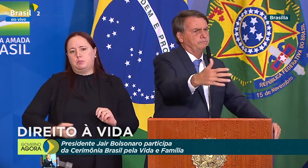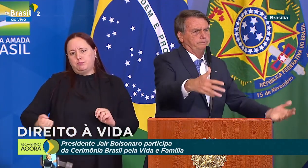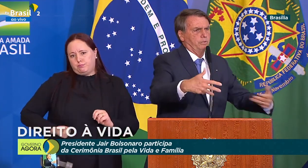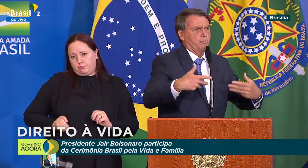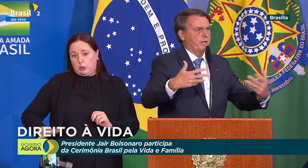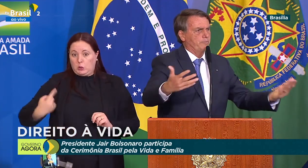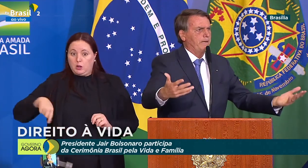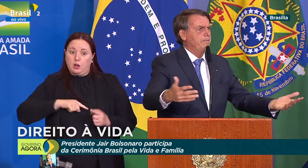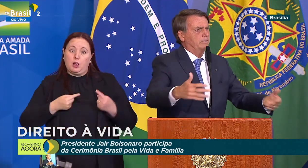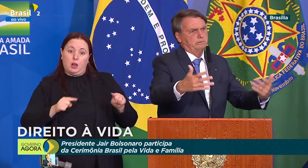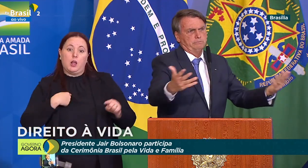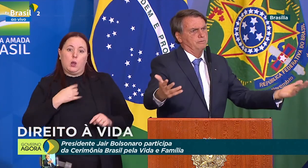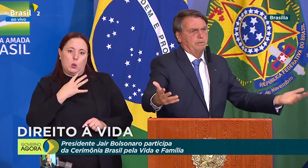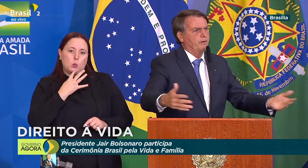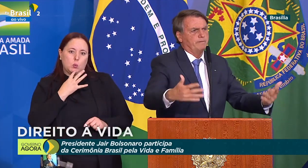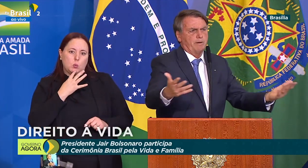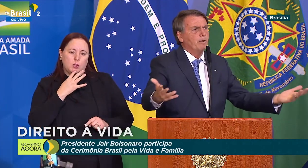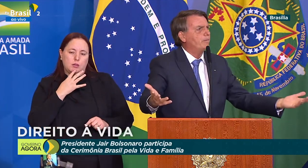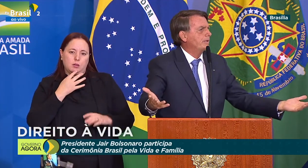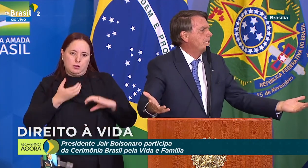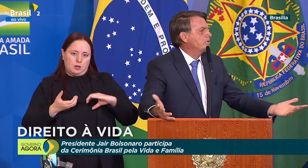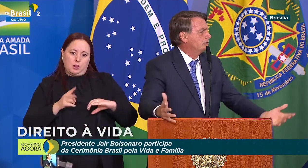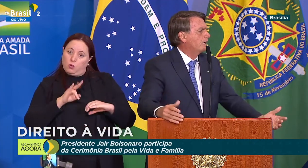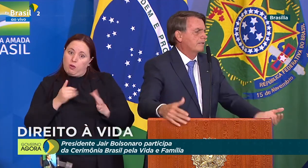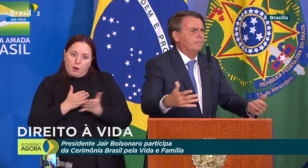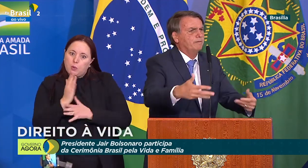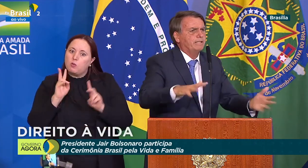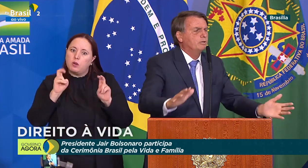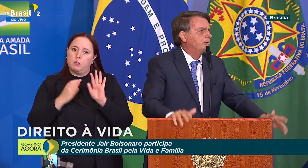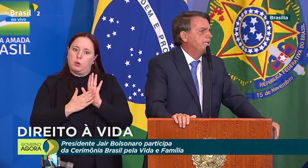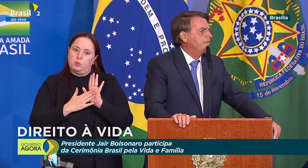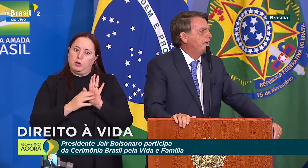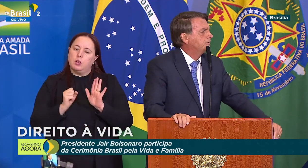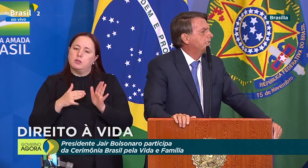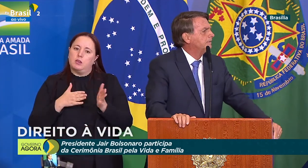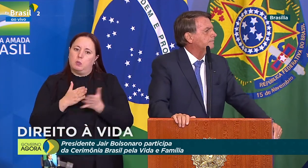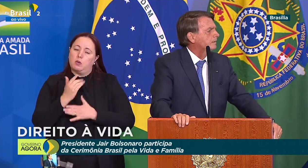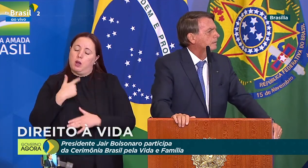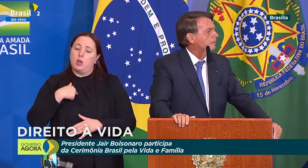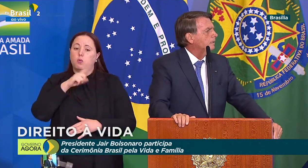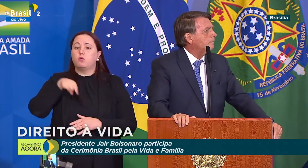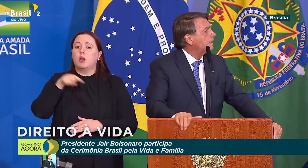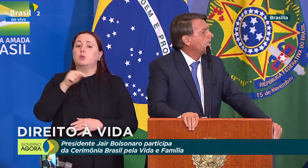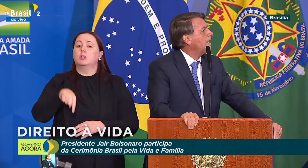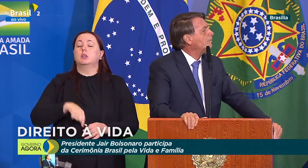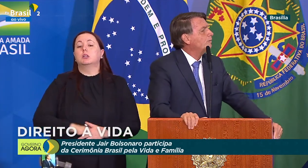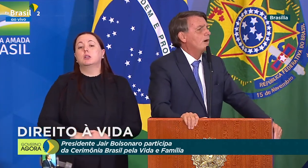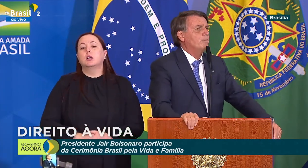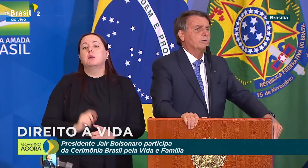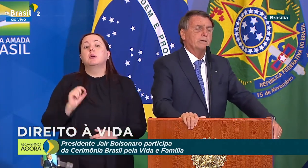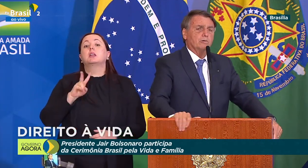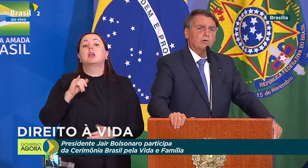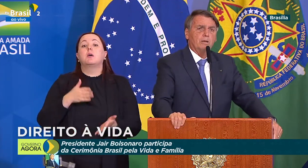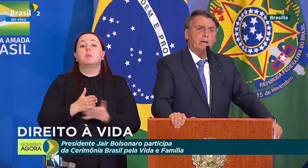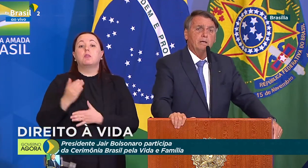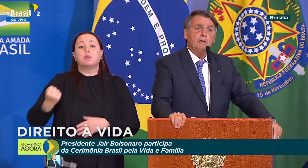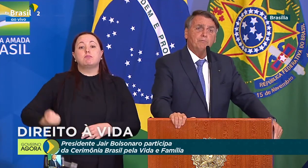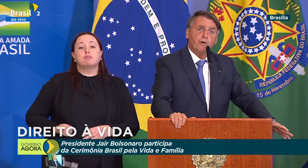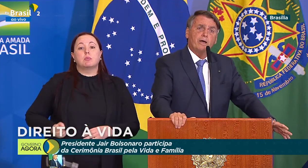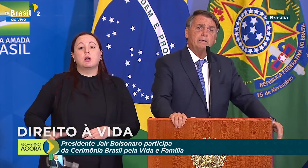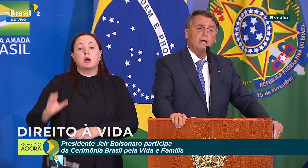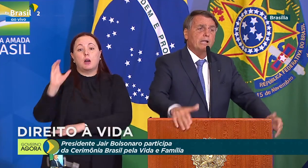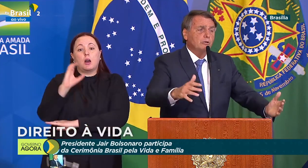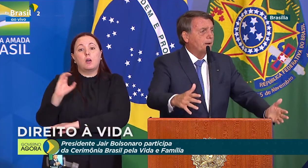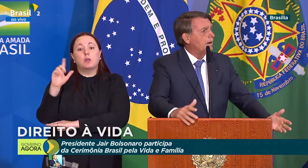primeiro eu conheço o Parlamento não vão aprovar uma proposta e sentindo mas era provar teu poder de veto aqui mas quem aprovou a boto na